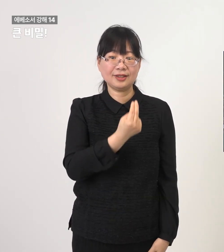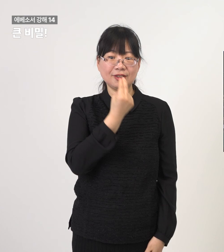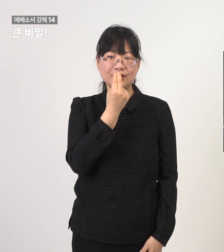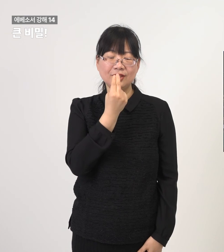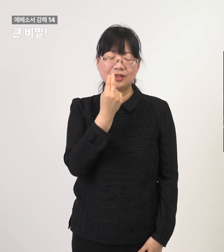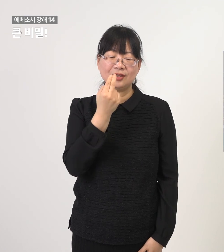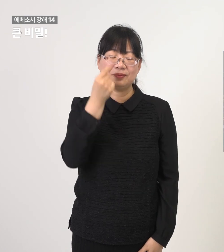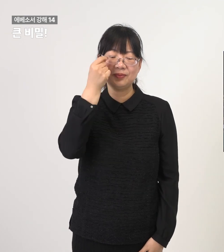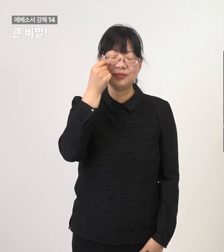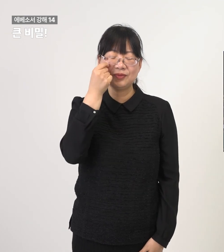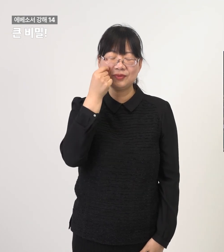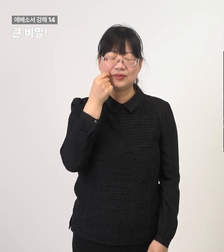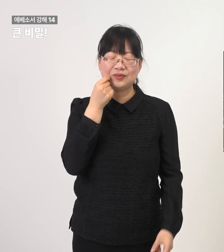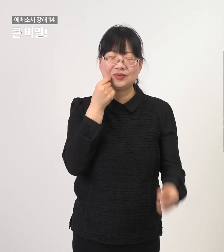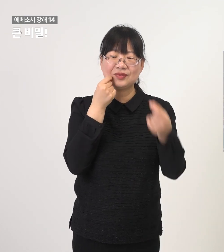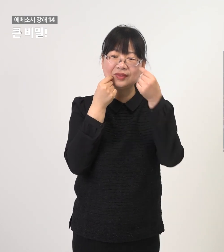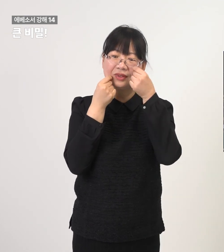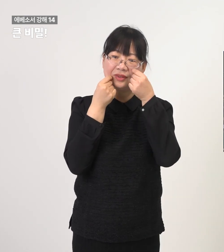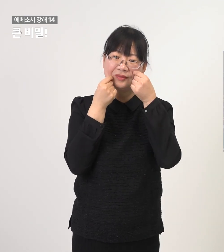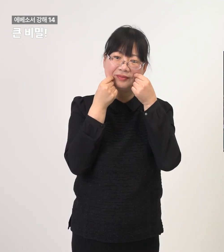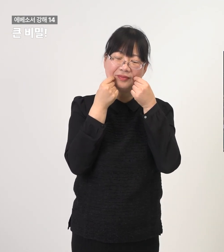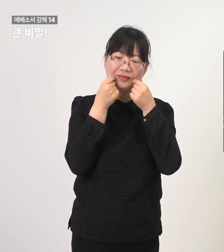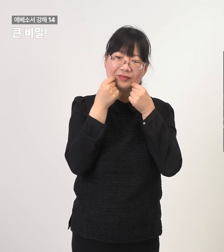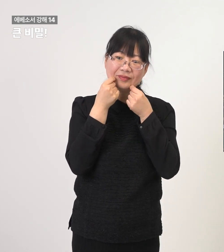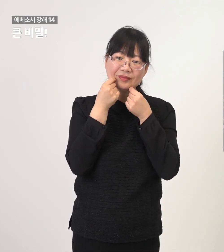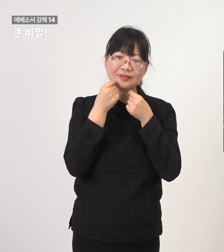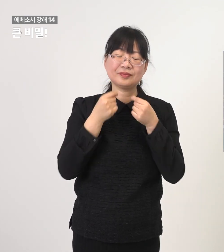생명의 눈물